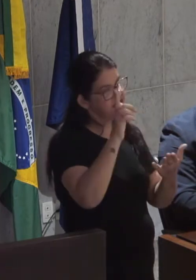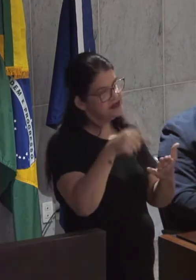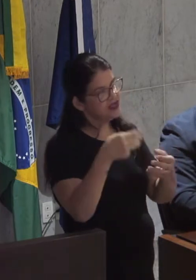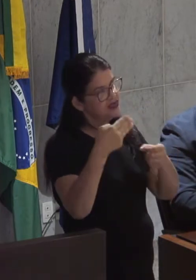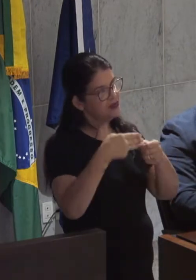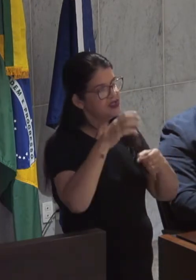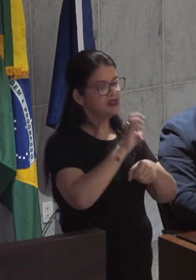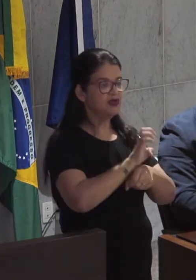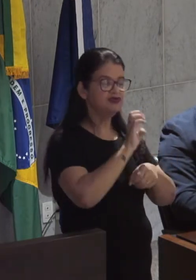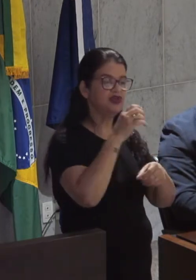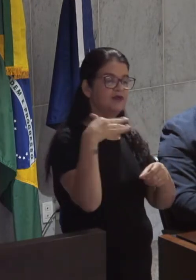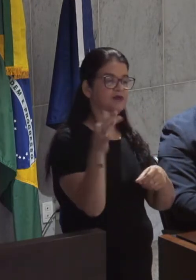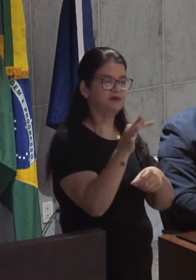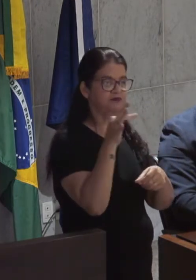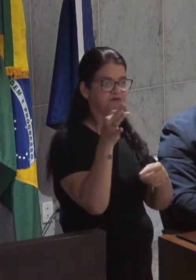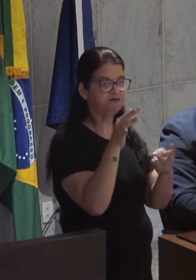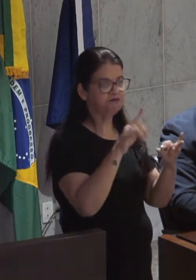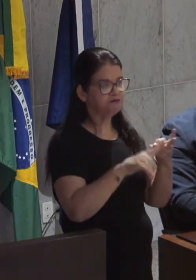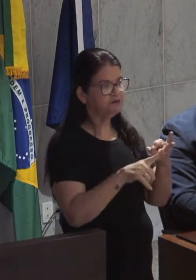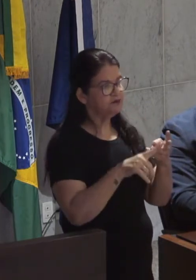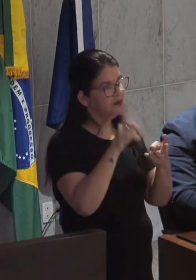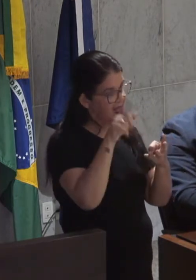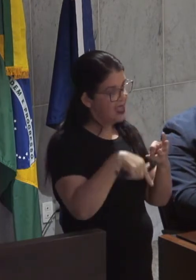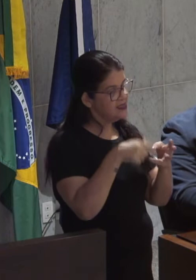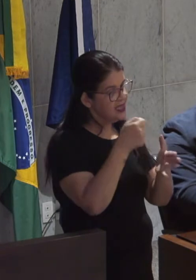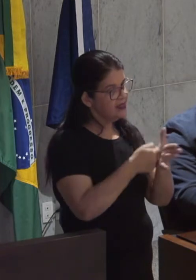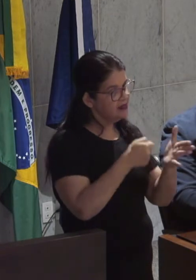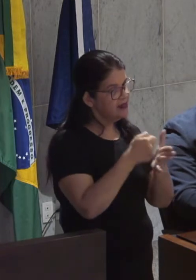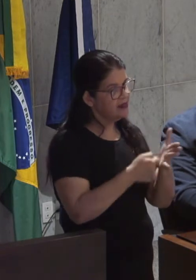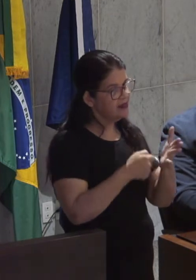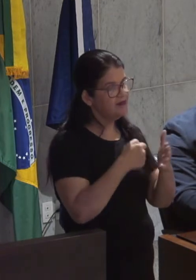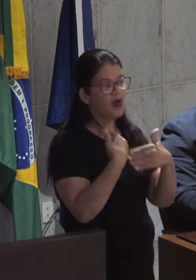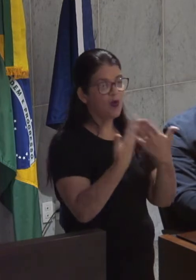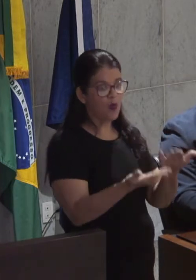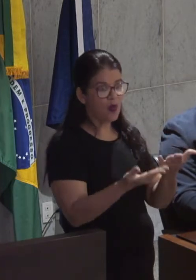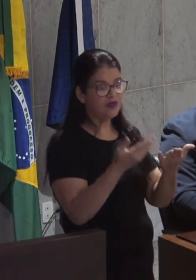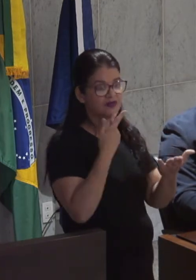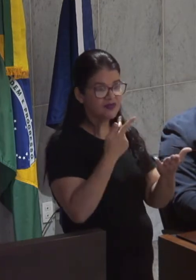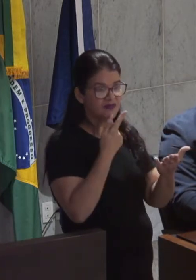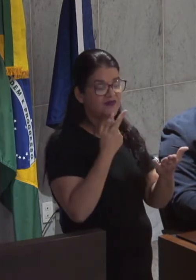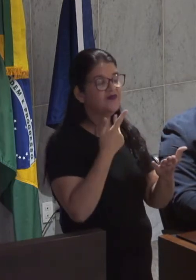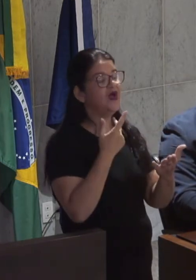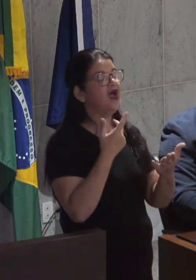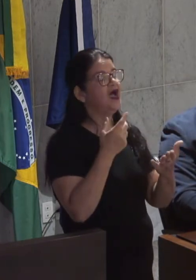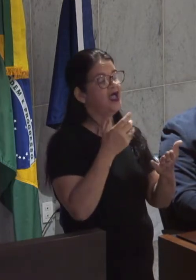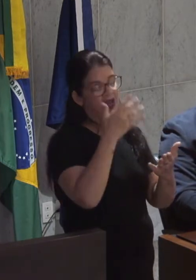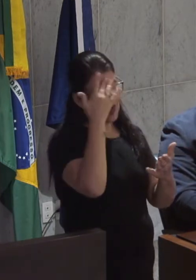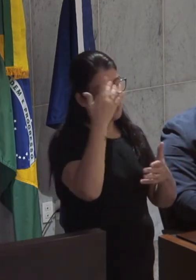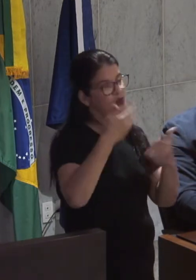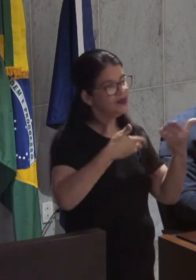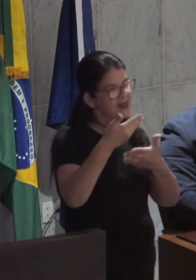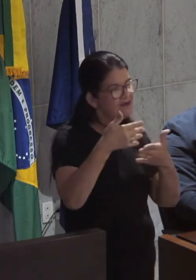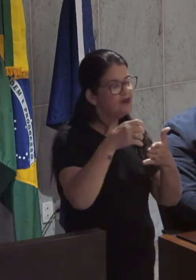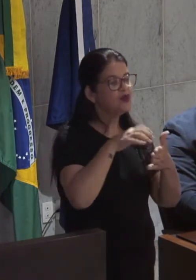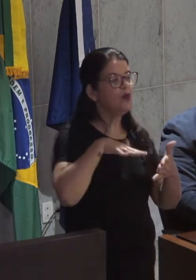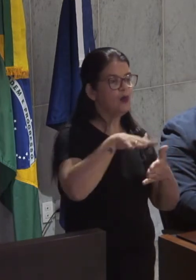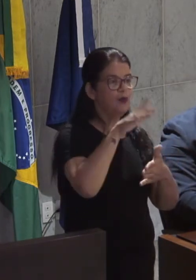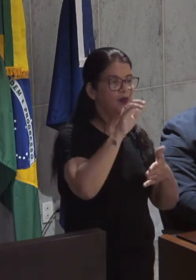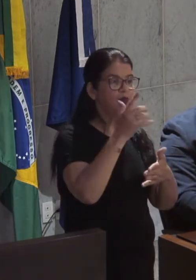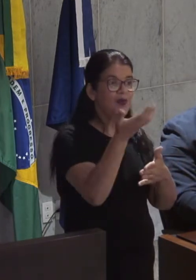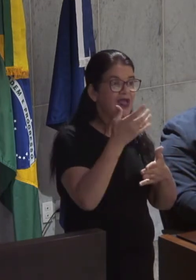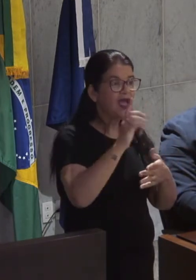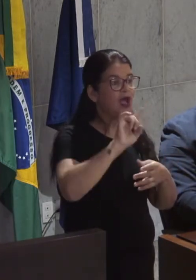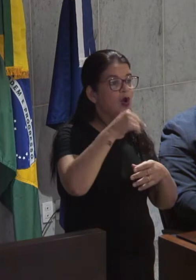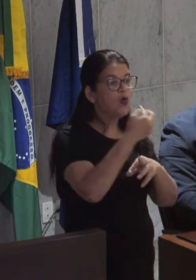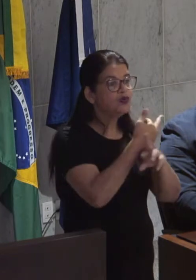municipal, estadual ou federal. Essa é a tentativa. Quando se bate no servidor público, o que se quer é outra coisa. É